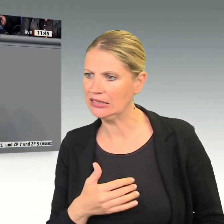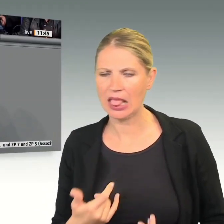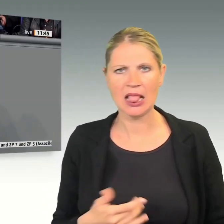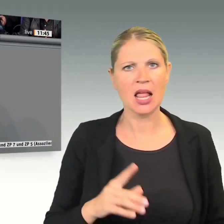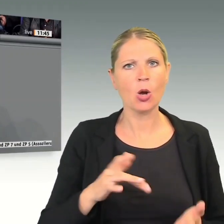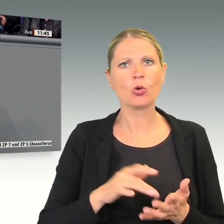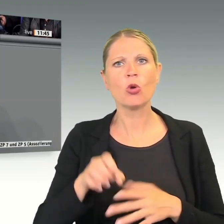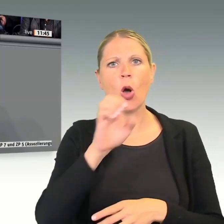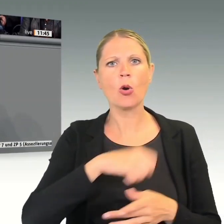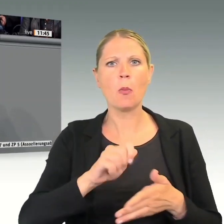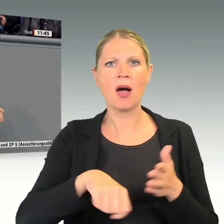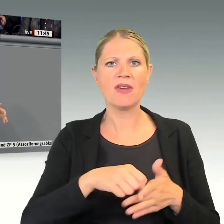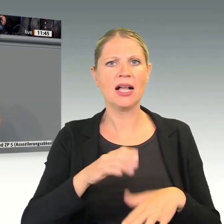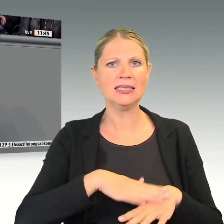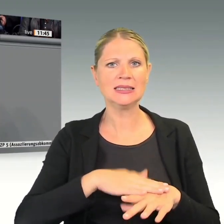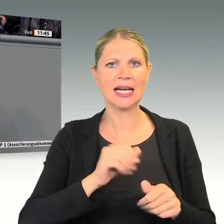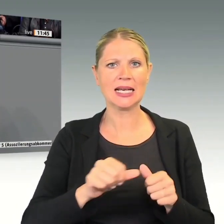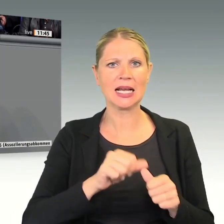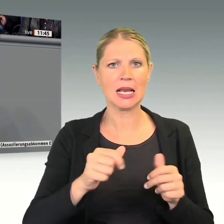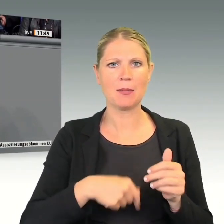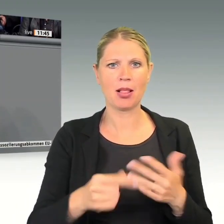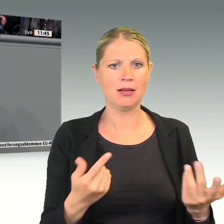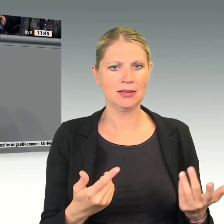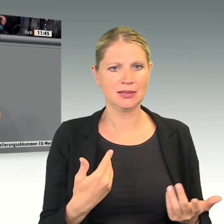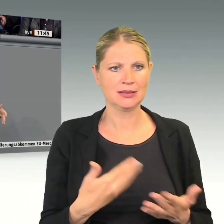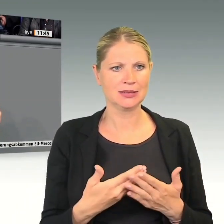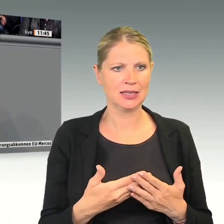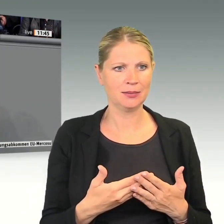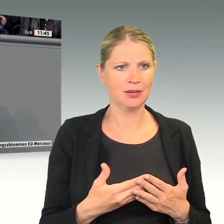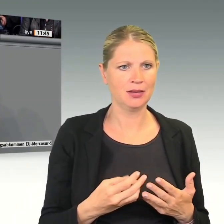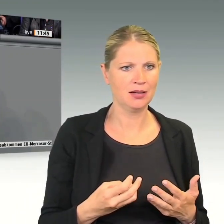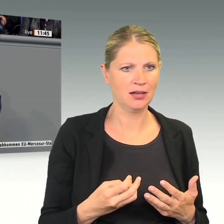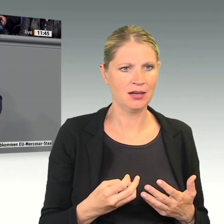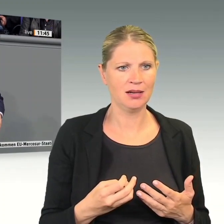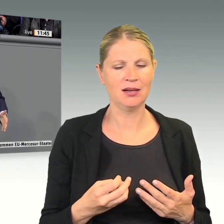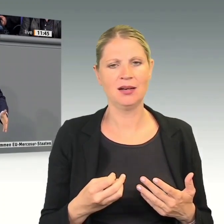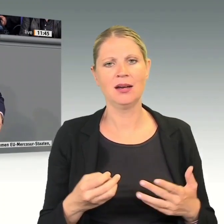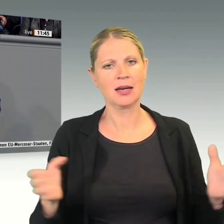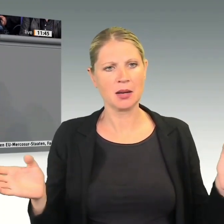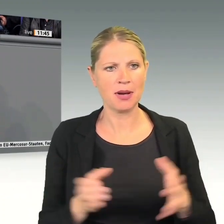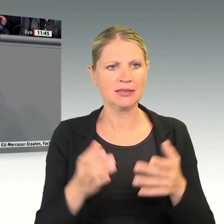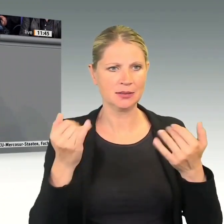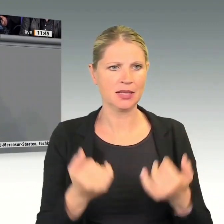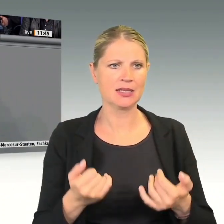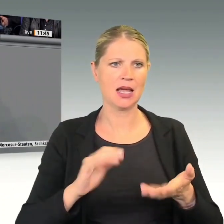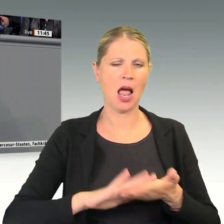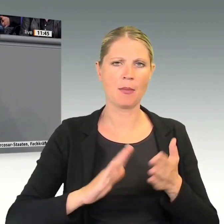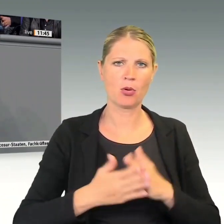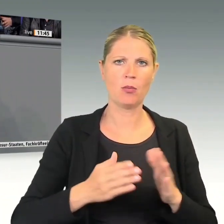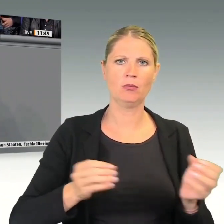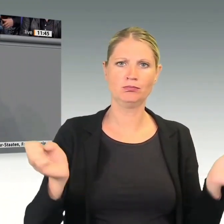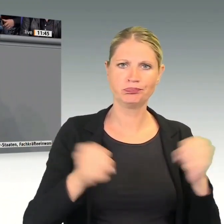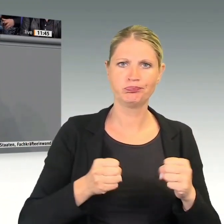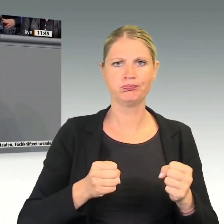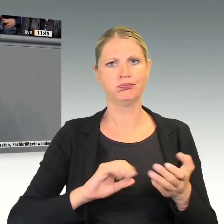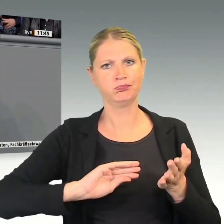Und deswegen reichen wir Ihnen die Hand. Lassen Sie uns gemeinsam und breit getragen das Abkommen ratifizieren. Wir sind bereit für Partnerschaft